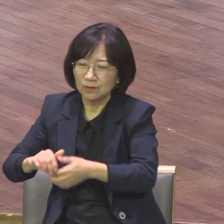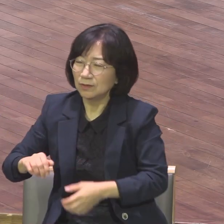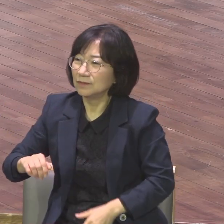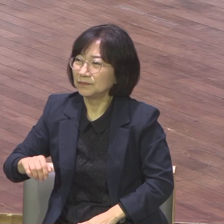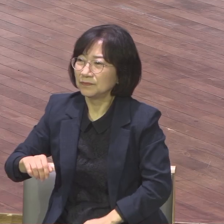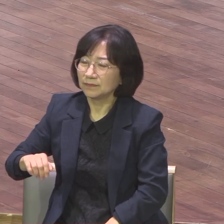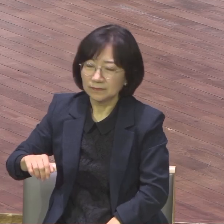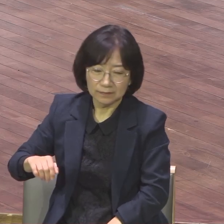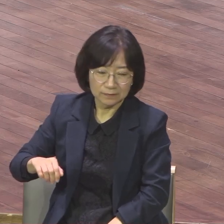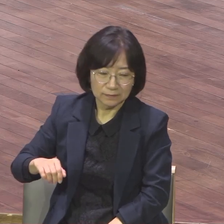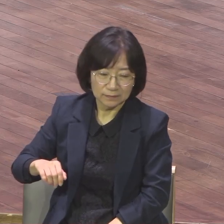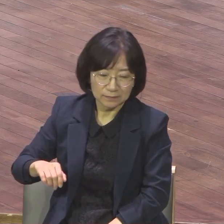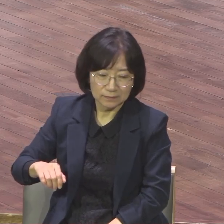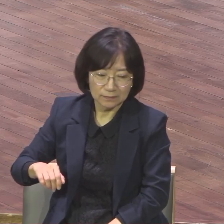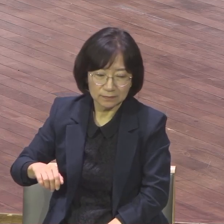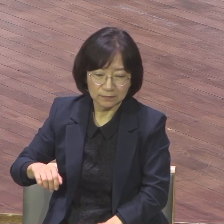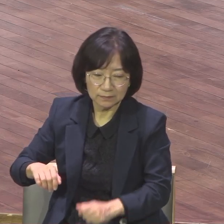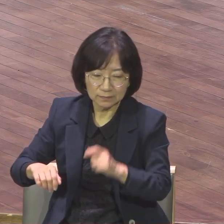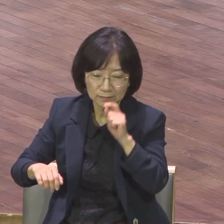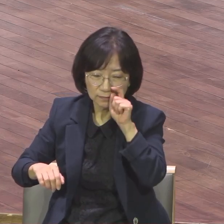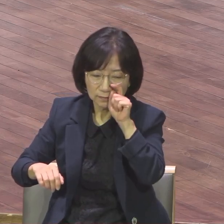하나님의